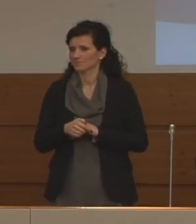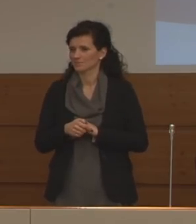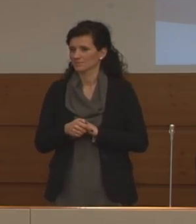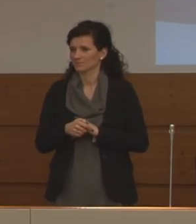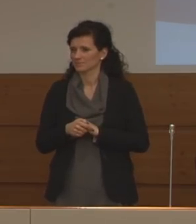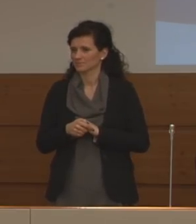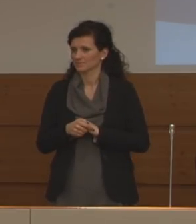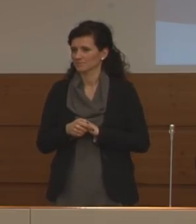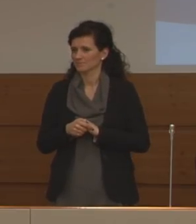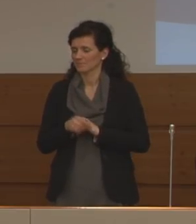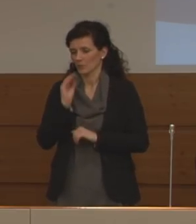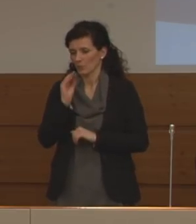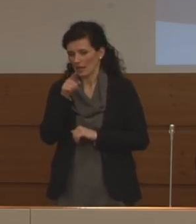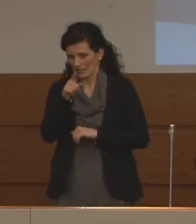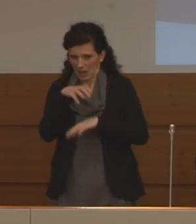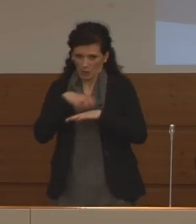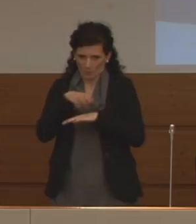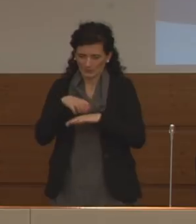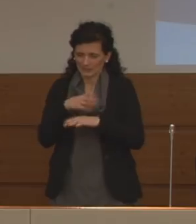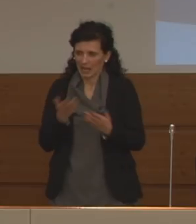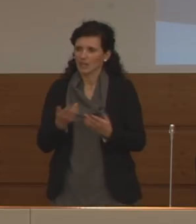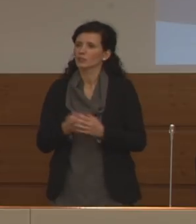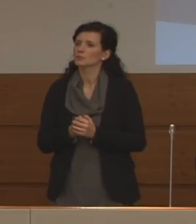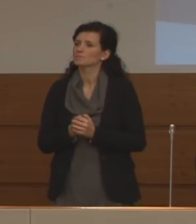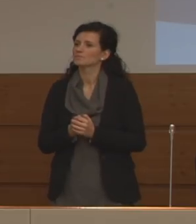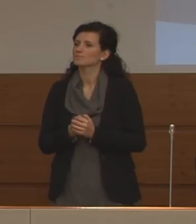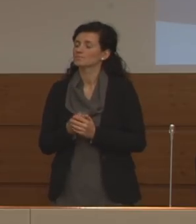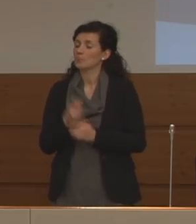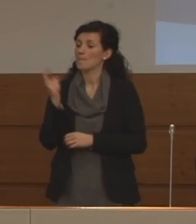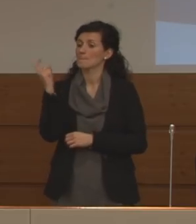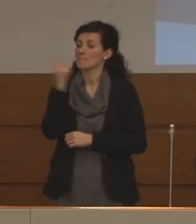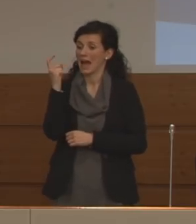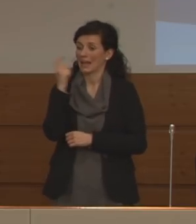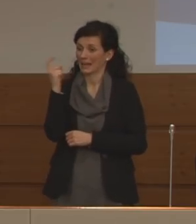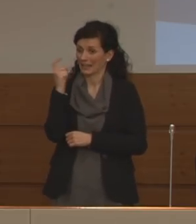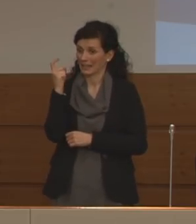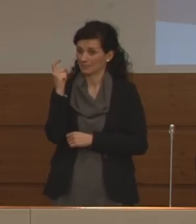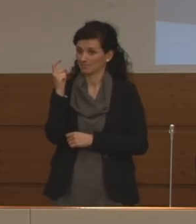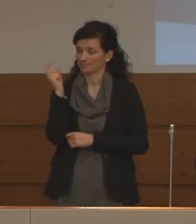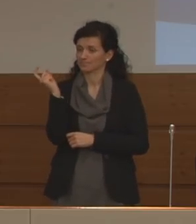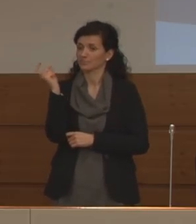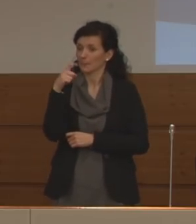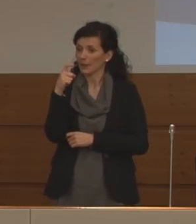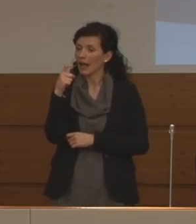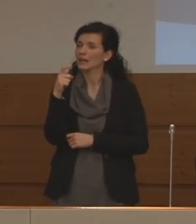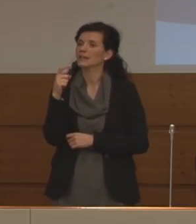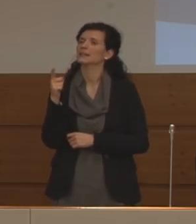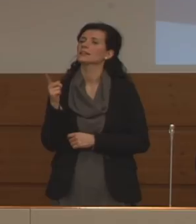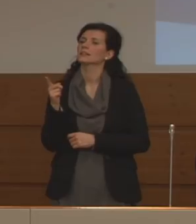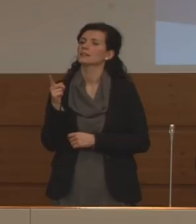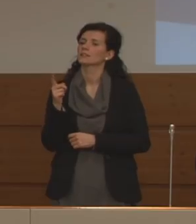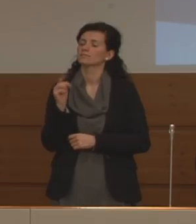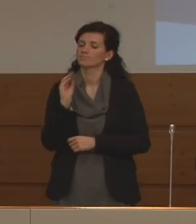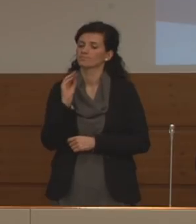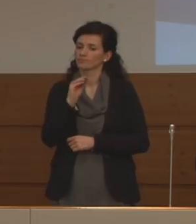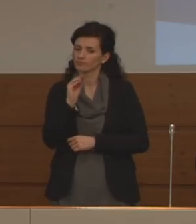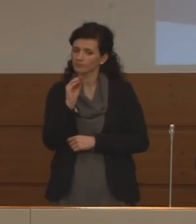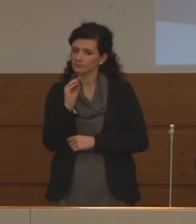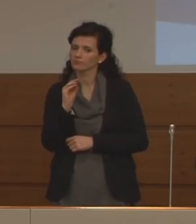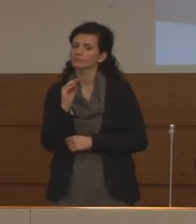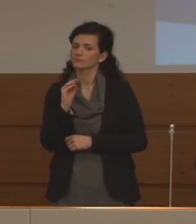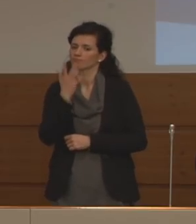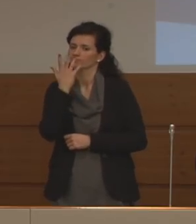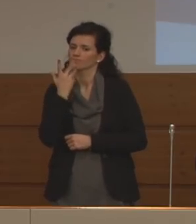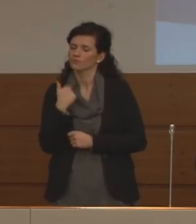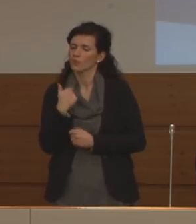le chiedo innanzitutto le marche hanno chiesto più medici